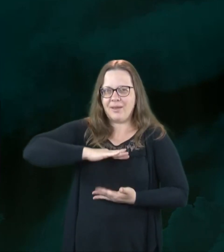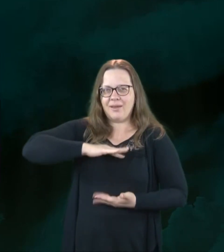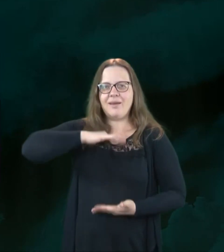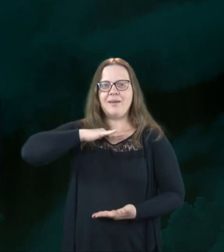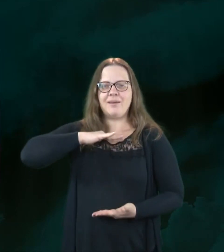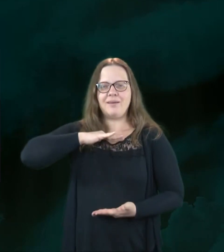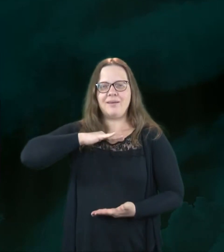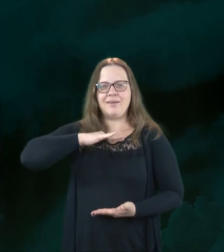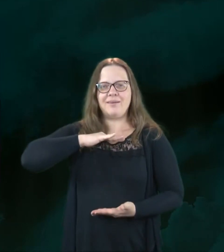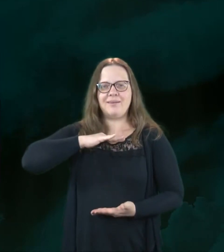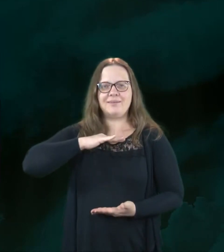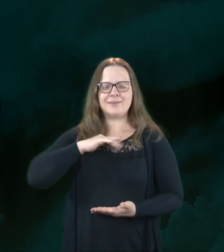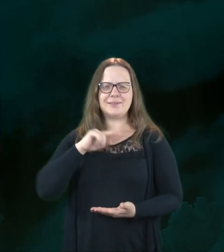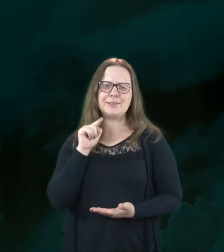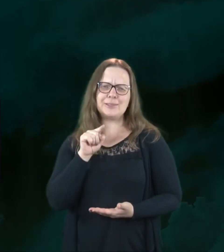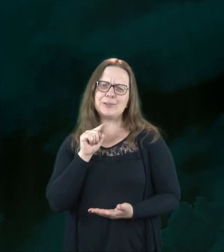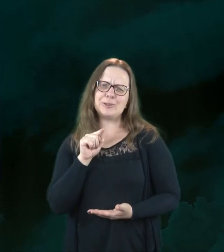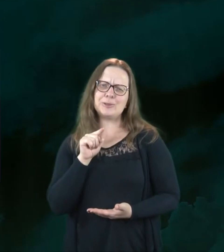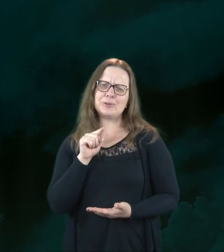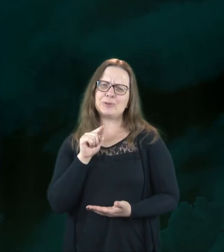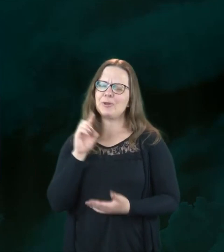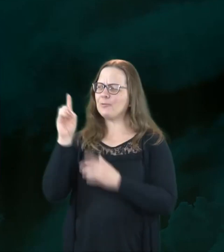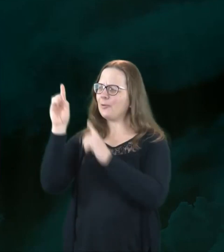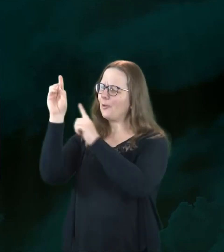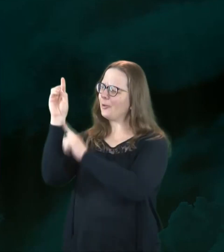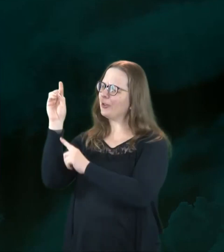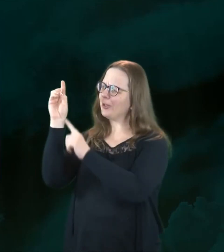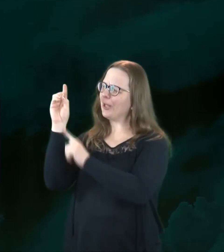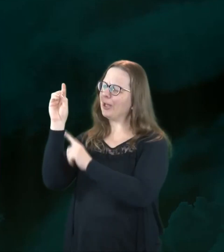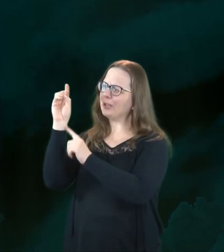Deus. É isso que Deus queria fazer no jardim